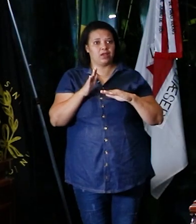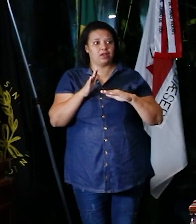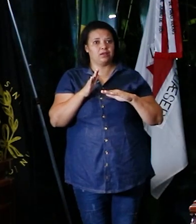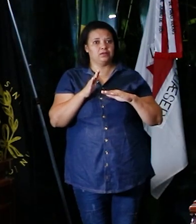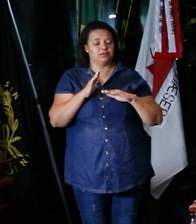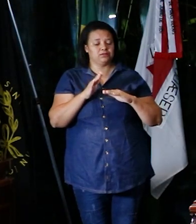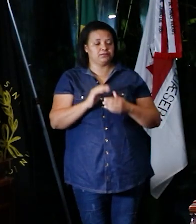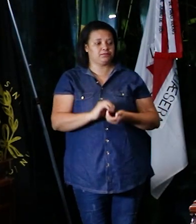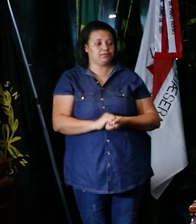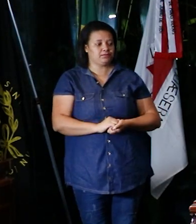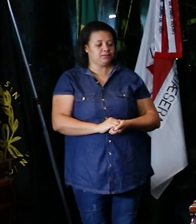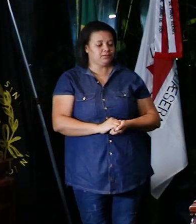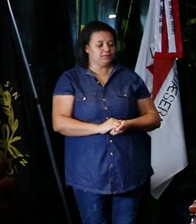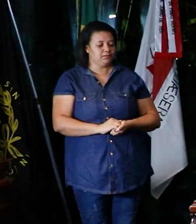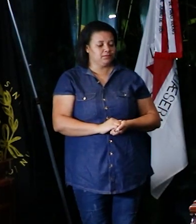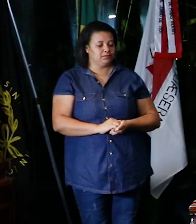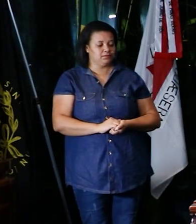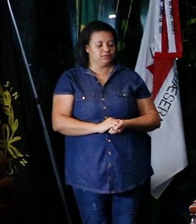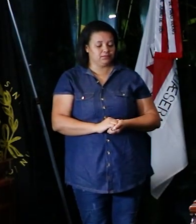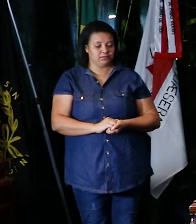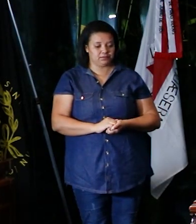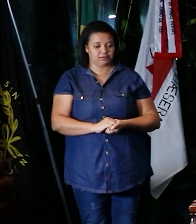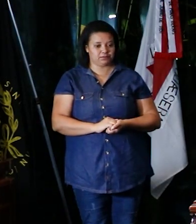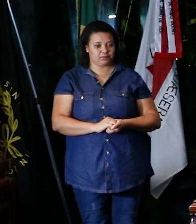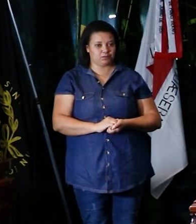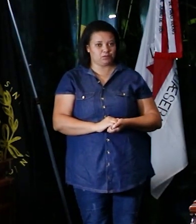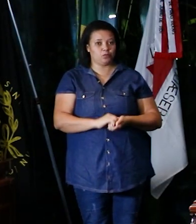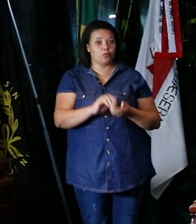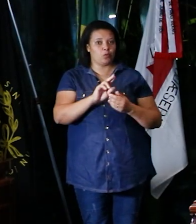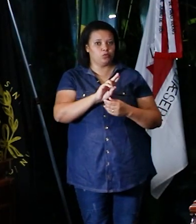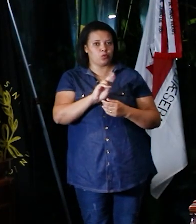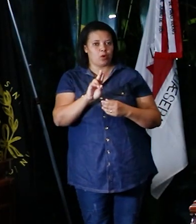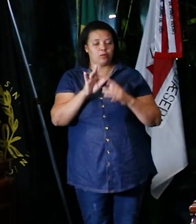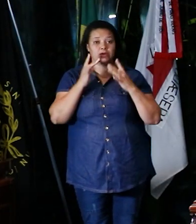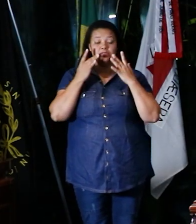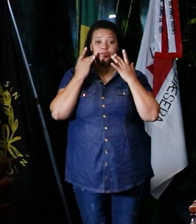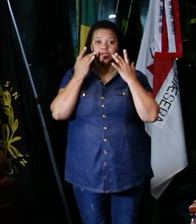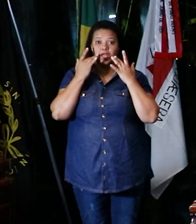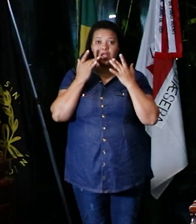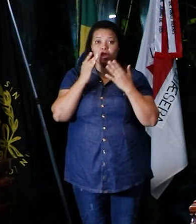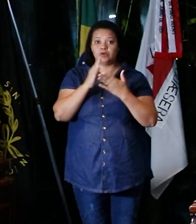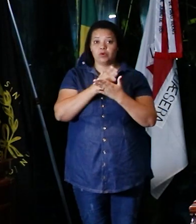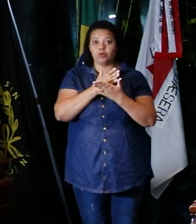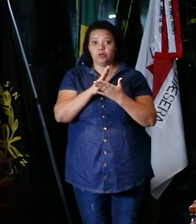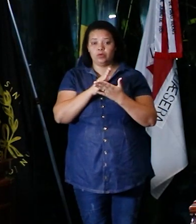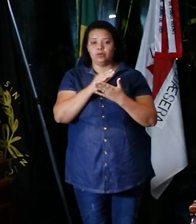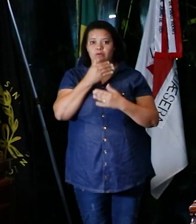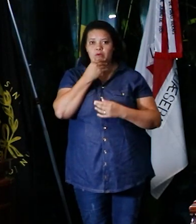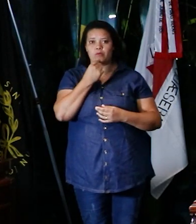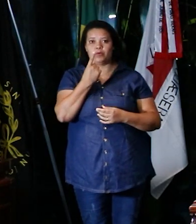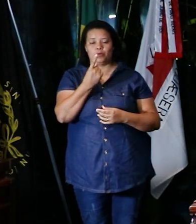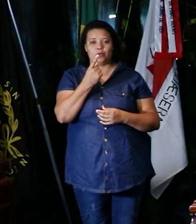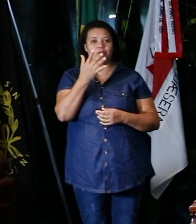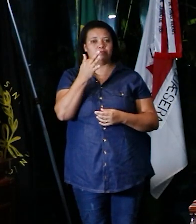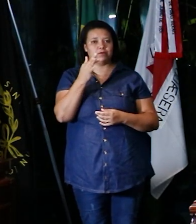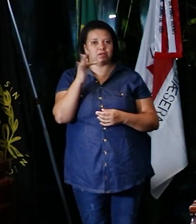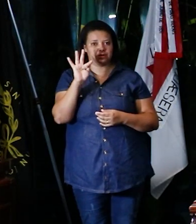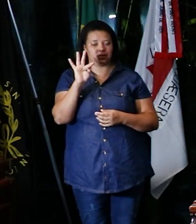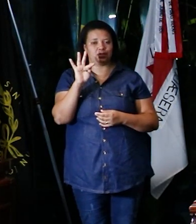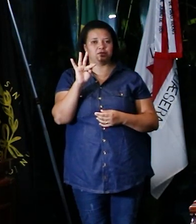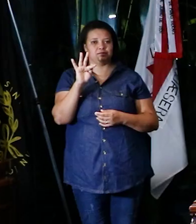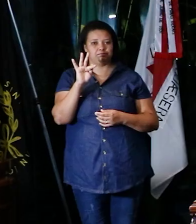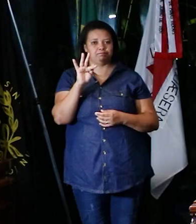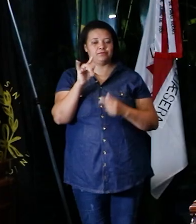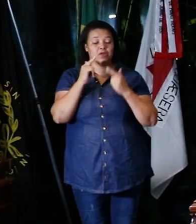aí ele fez os grandes nomes do teatro, sobretudo do francês, que era a língua